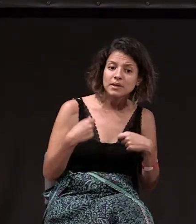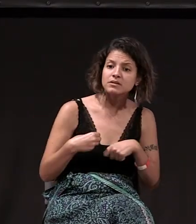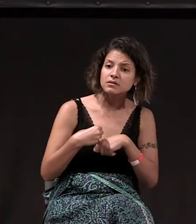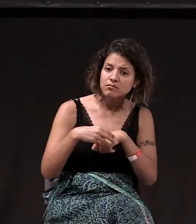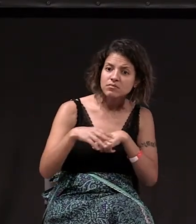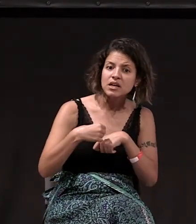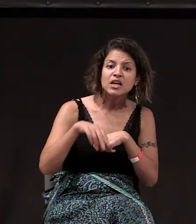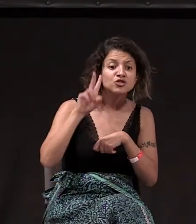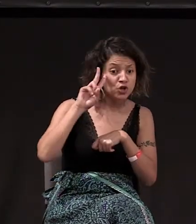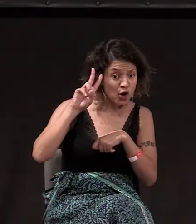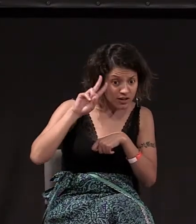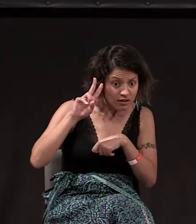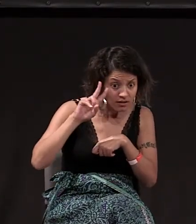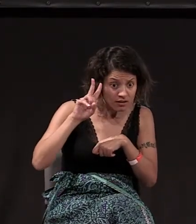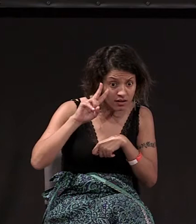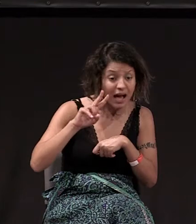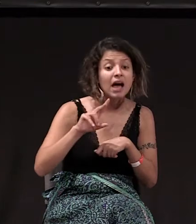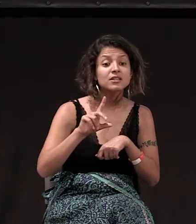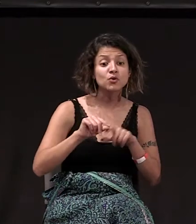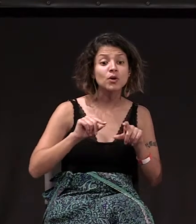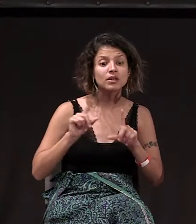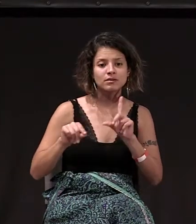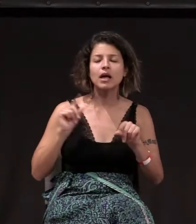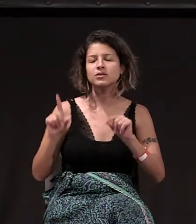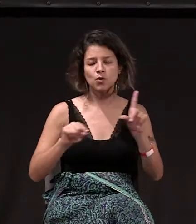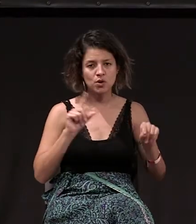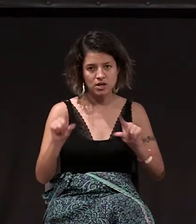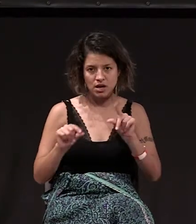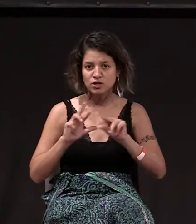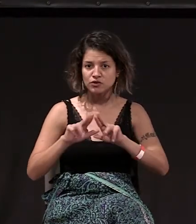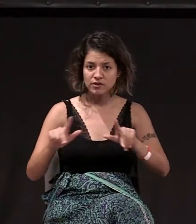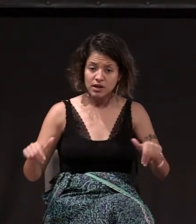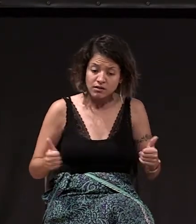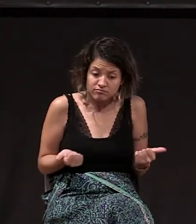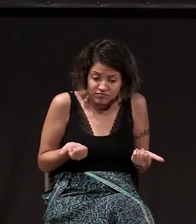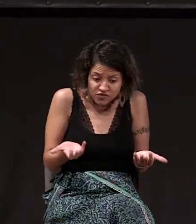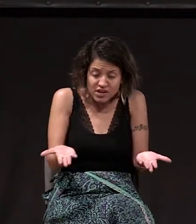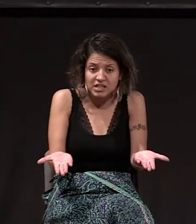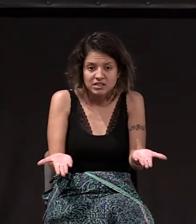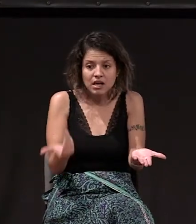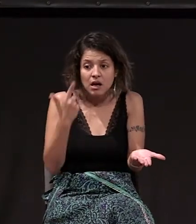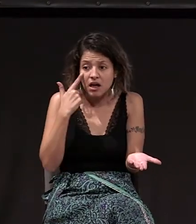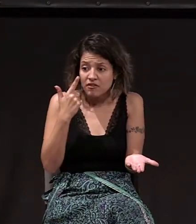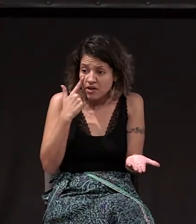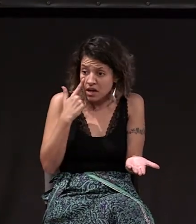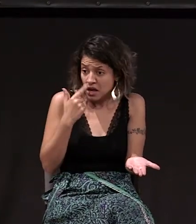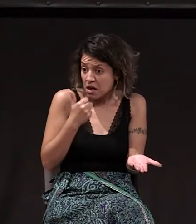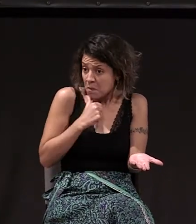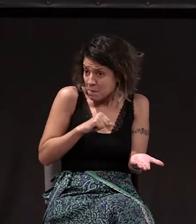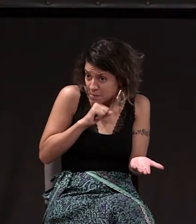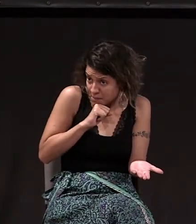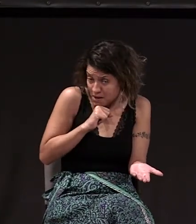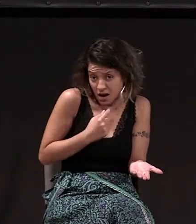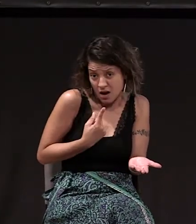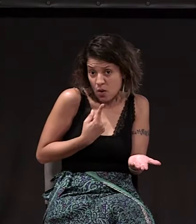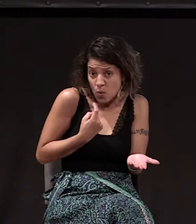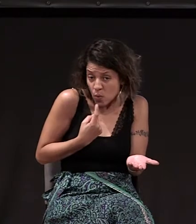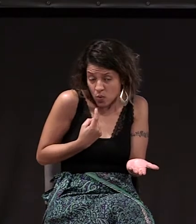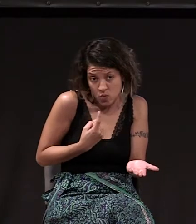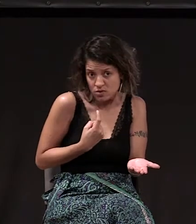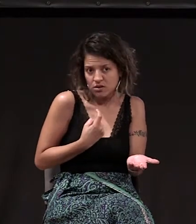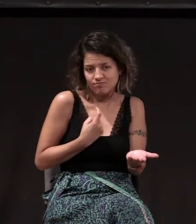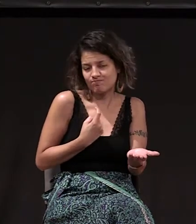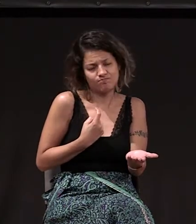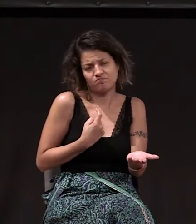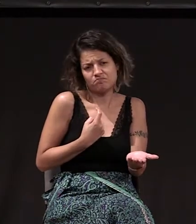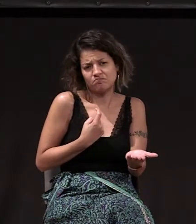escolhas, para que elas vejam que a maternidade na adolescência não é a única escolha, nem é